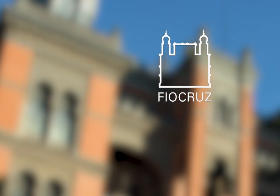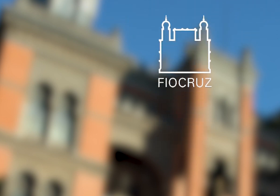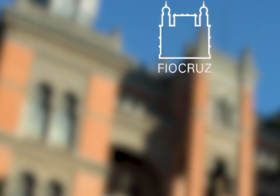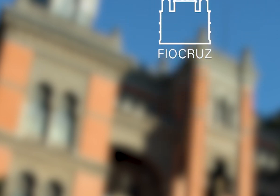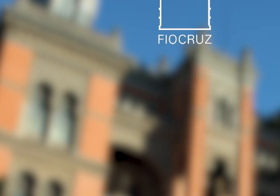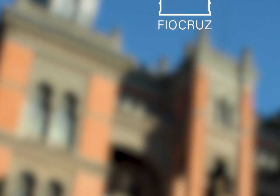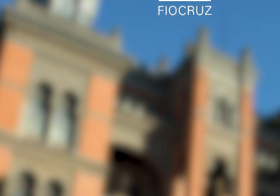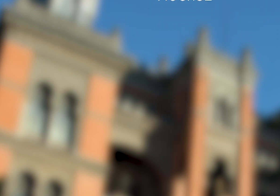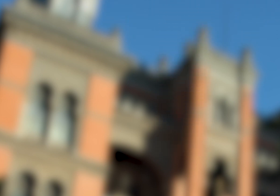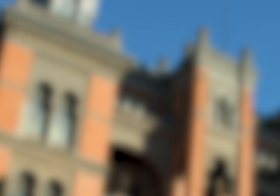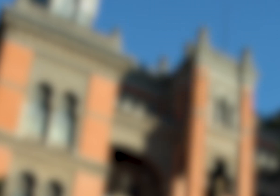E aí